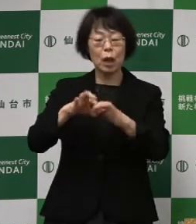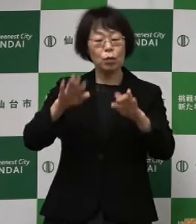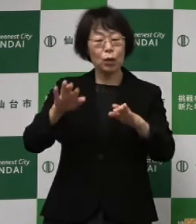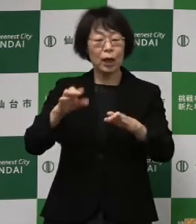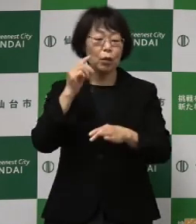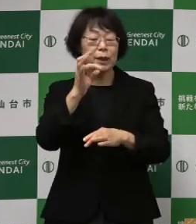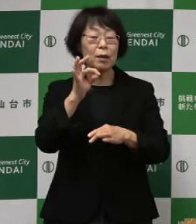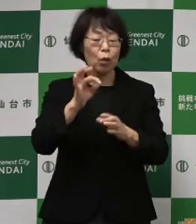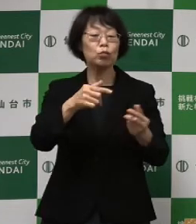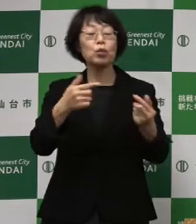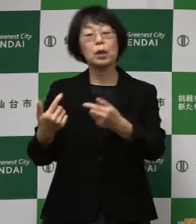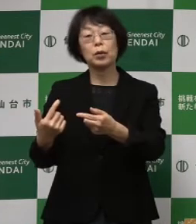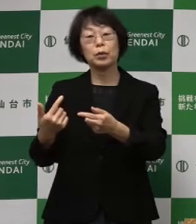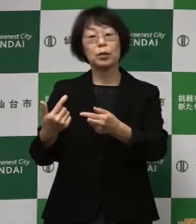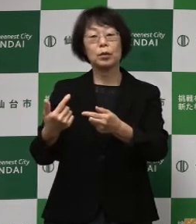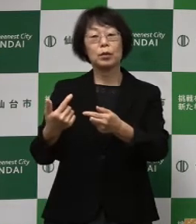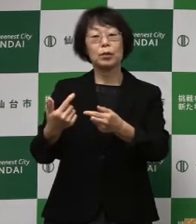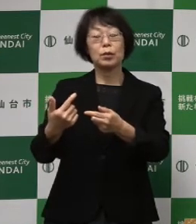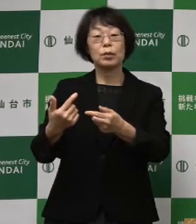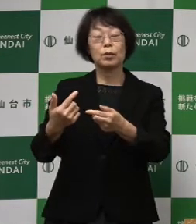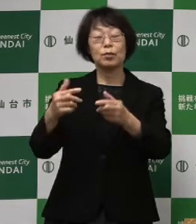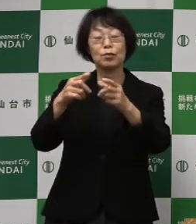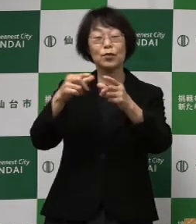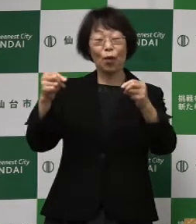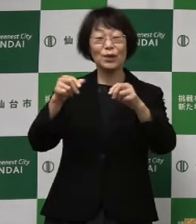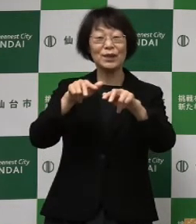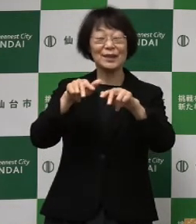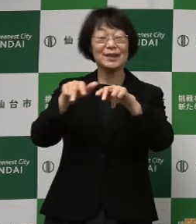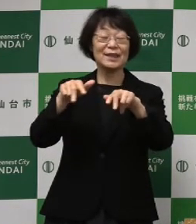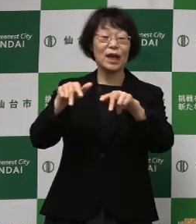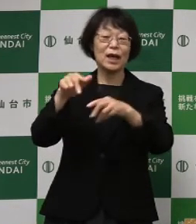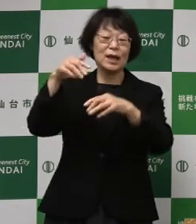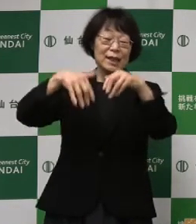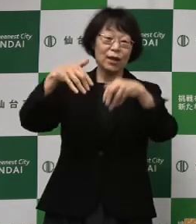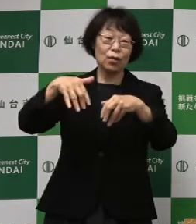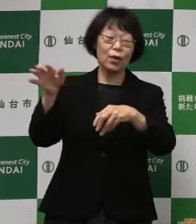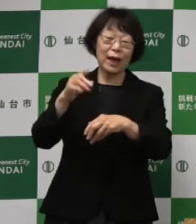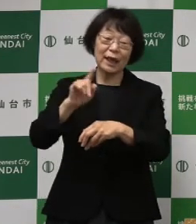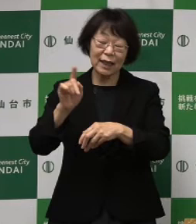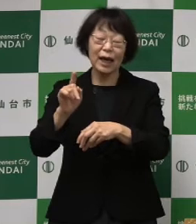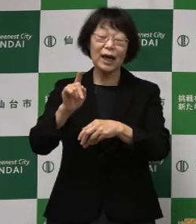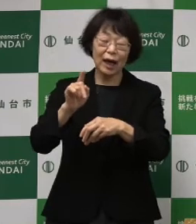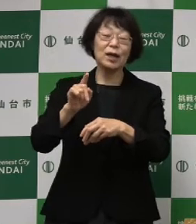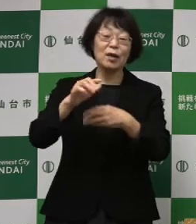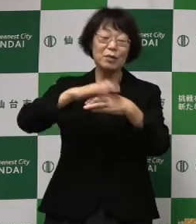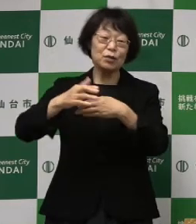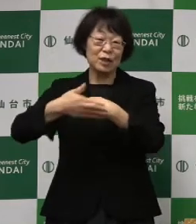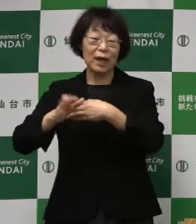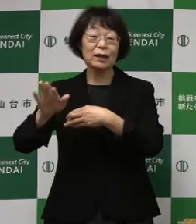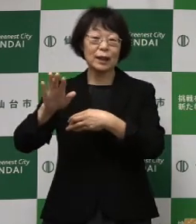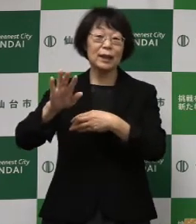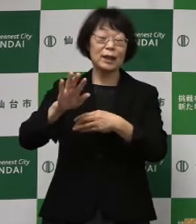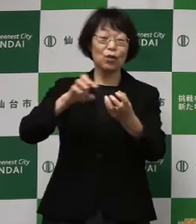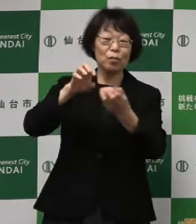てるんですけれども、もうずっと国政選挙か何かで、開票作業についてですね、ミスがあったり、トラブルがあったり